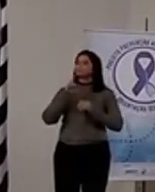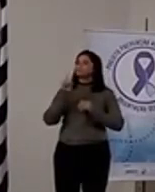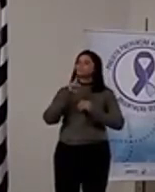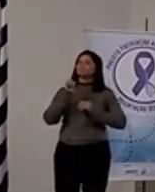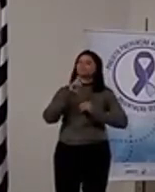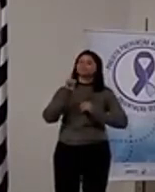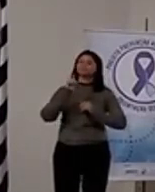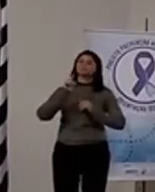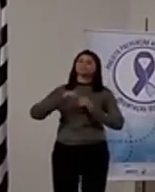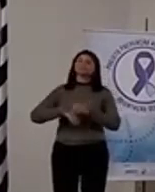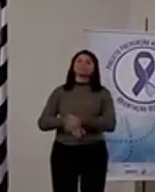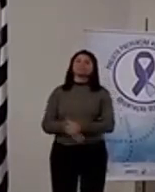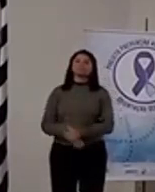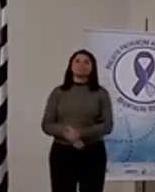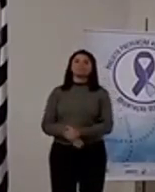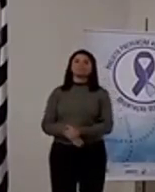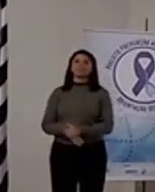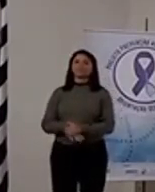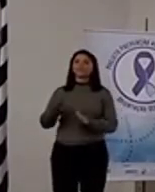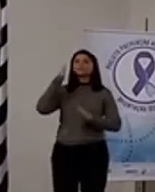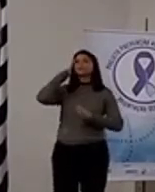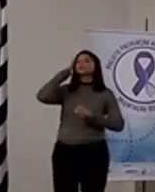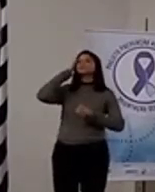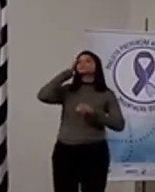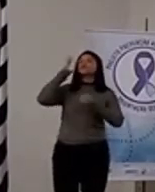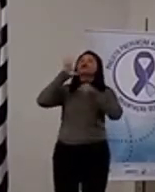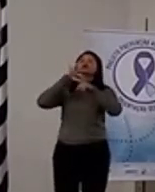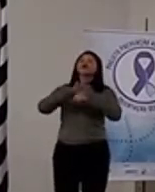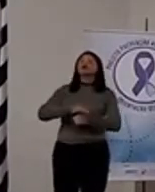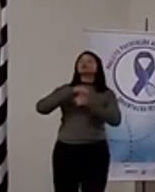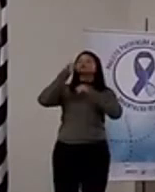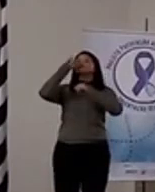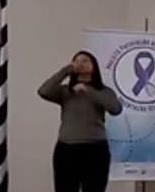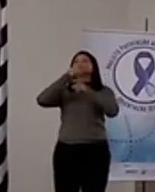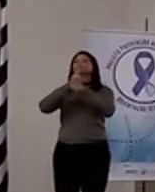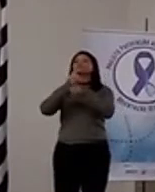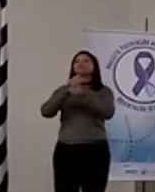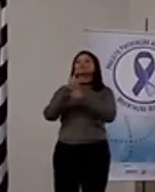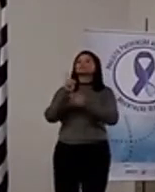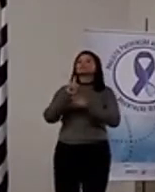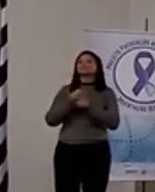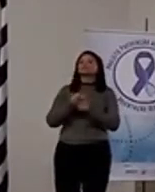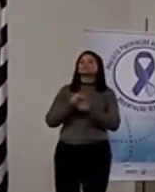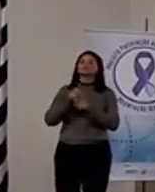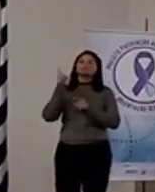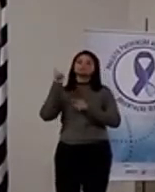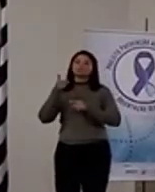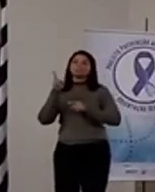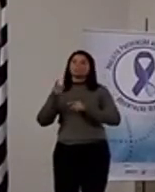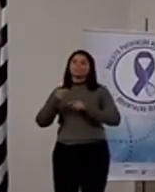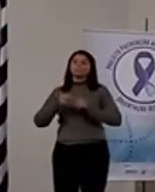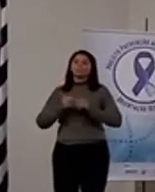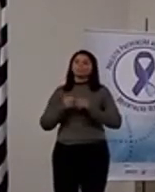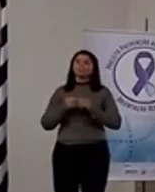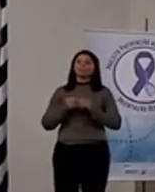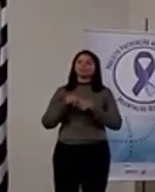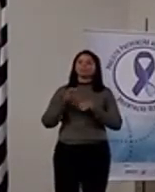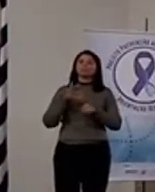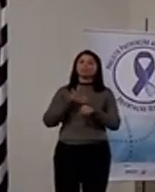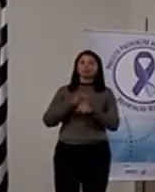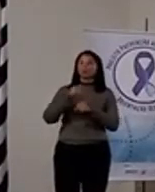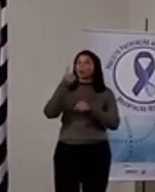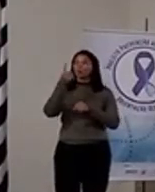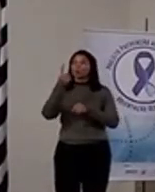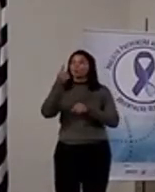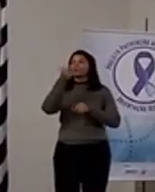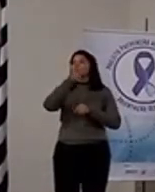Não. Sabiam que não é uma doença rara? A síndrome de Down, a frequência é 1 para 1000. Certo? Doença rara é 1 para